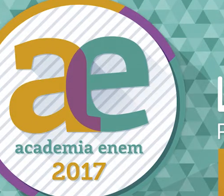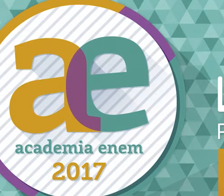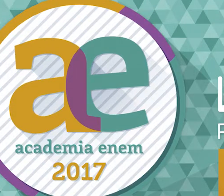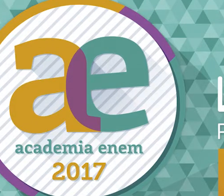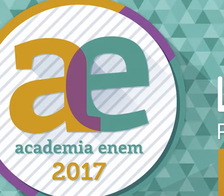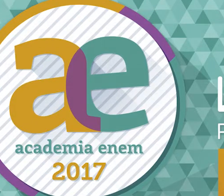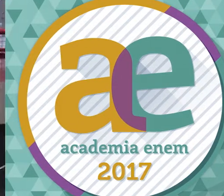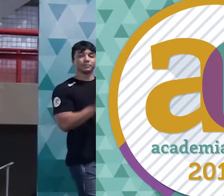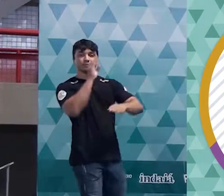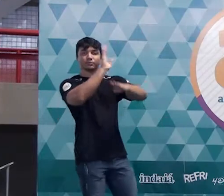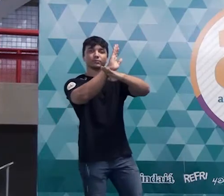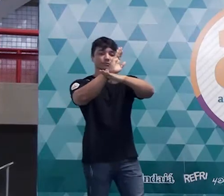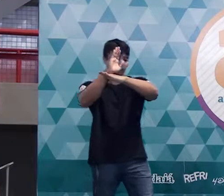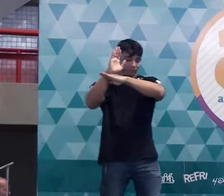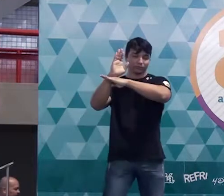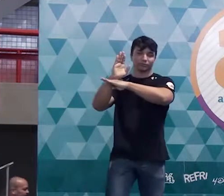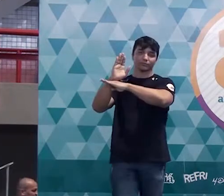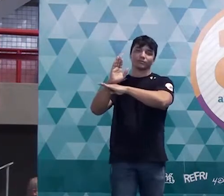Boa tarde, gente.